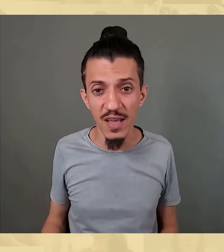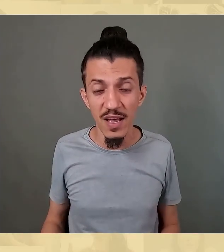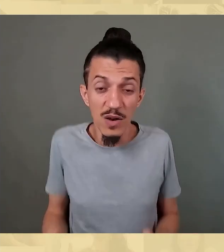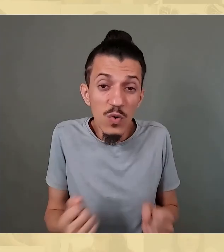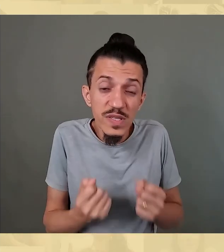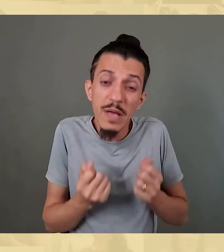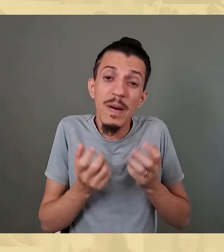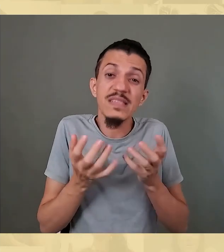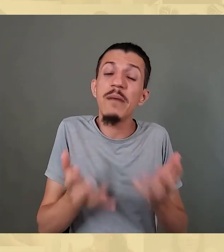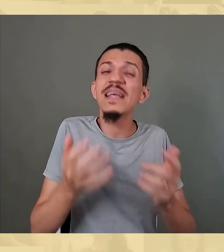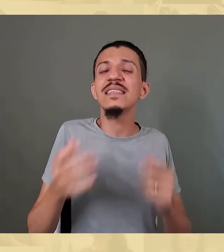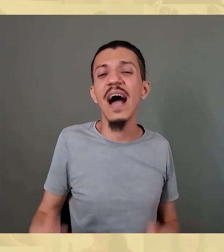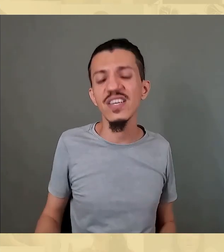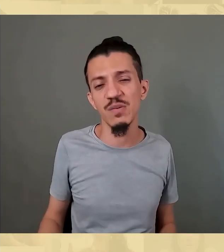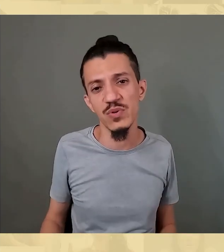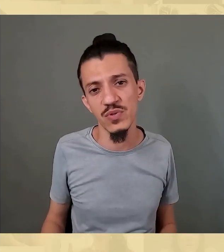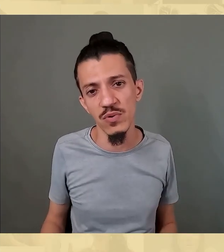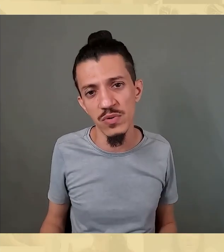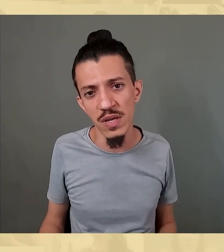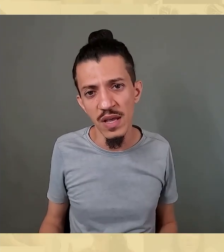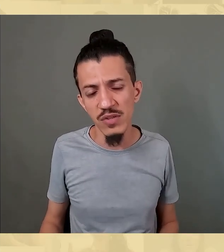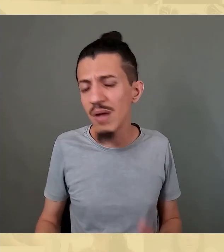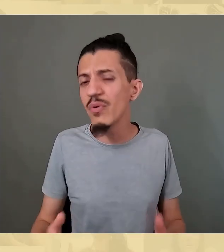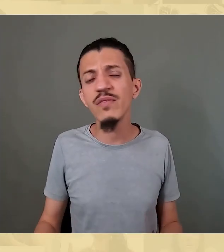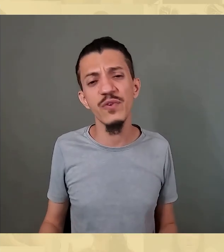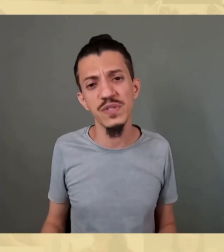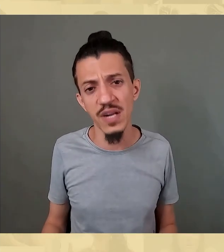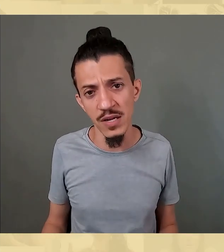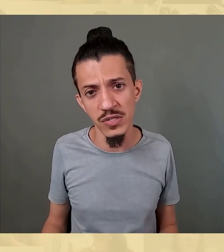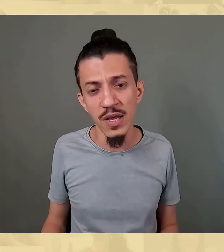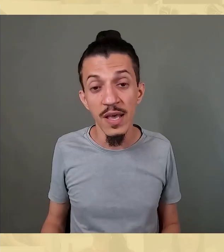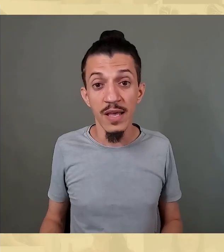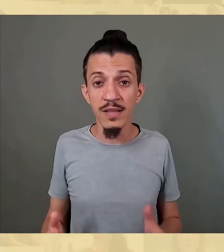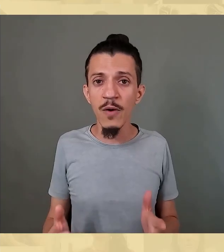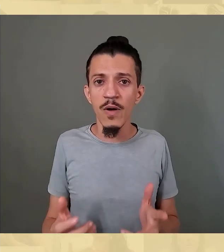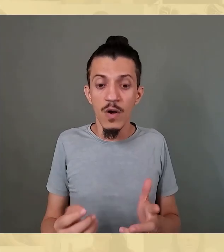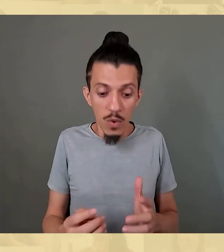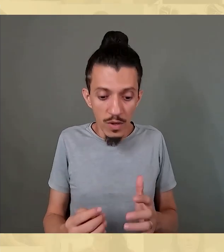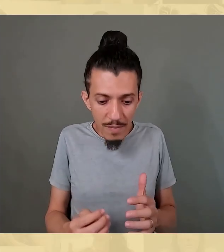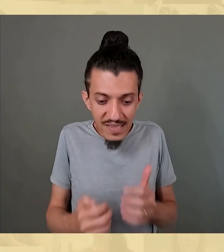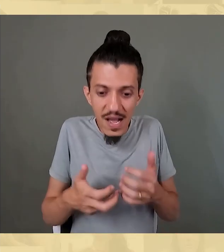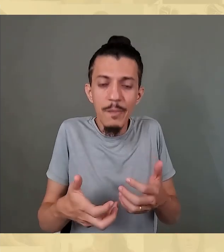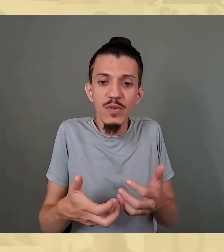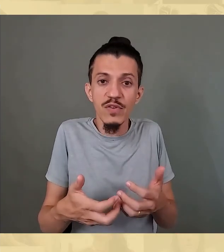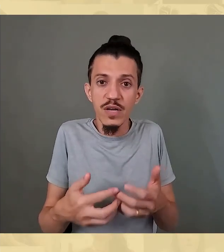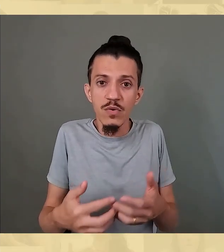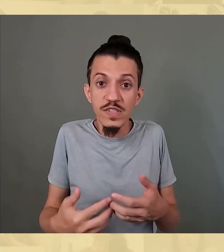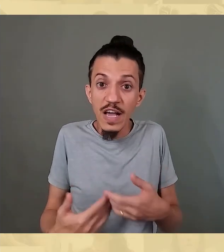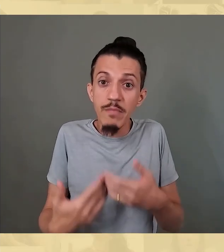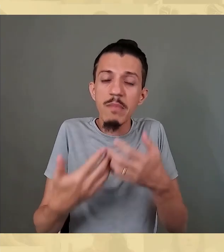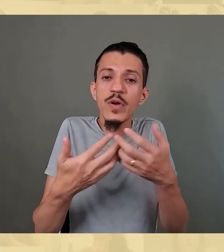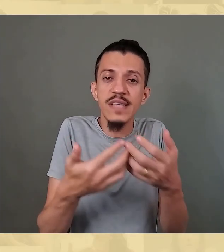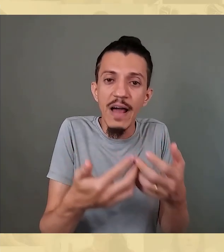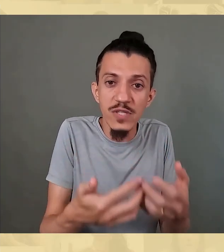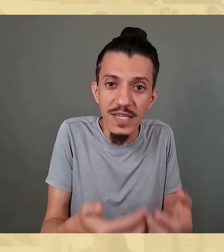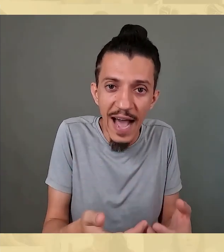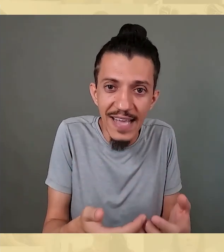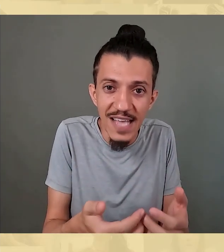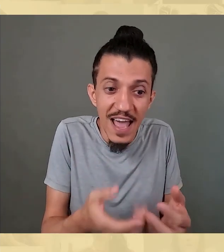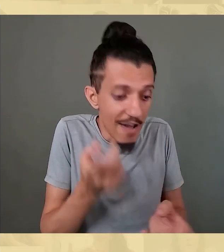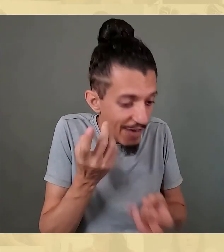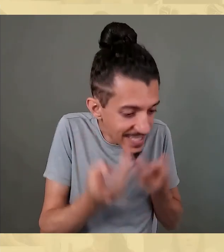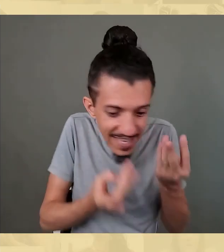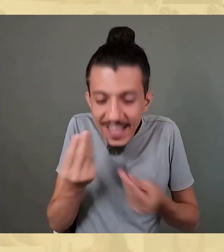dizer, não conseguir passar a mensagem para os surdos. Isso é muito frustrante. Então, quanto mais rápido você consegue memorizar os